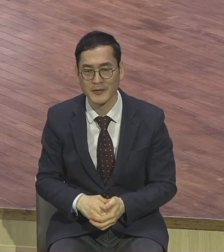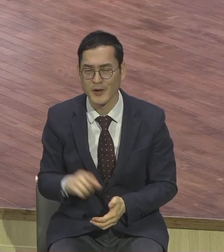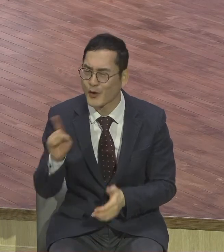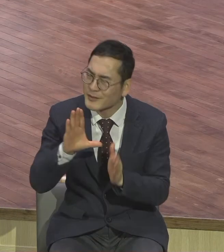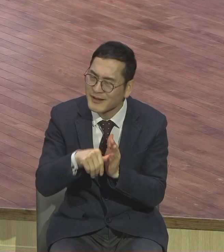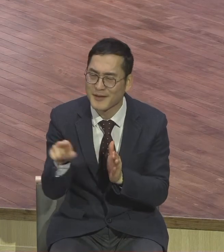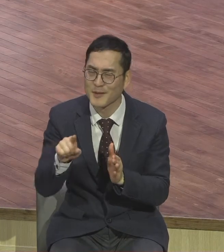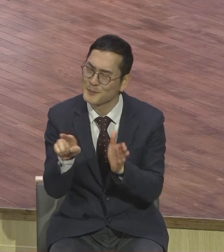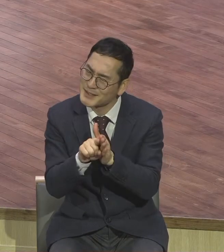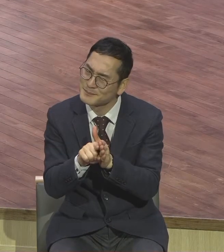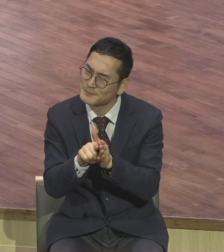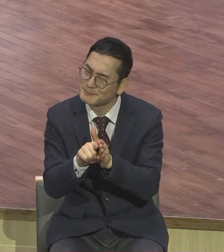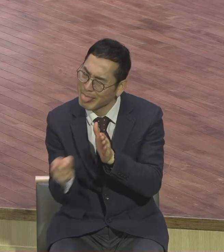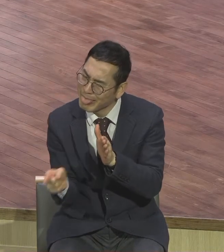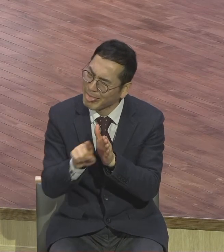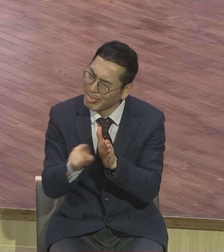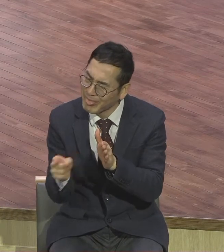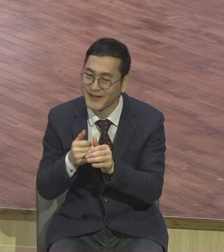그냥 쫓아났고